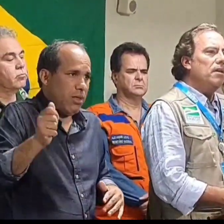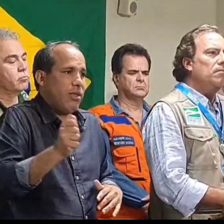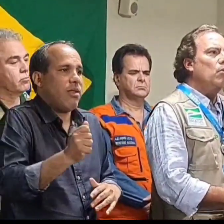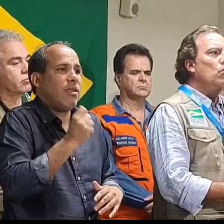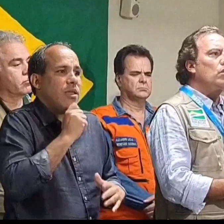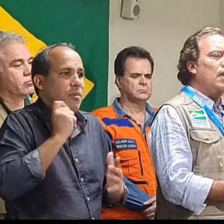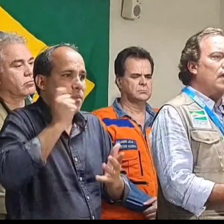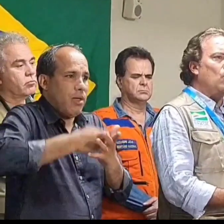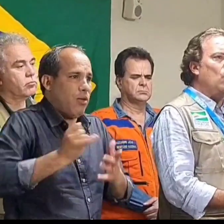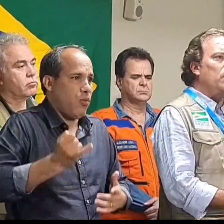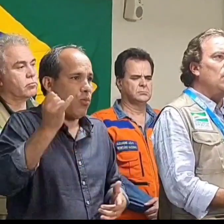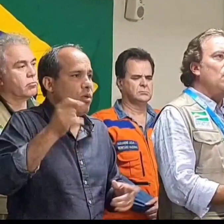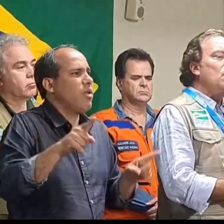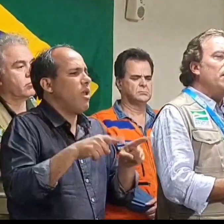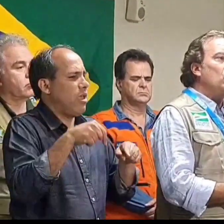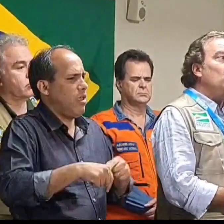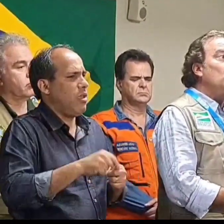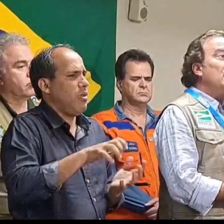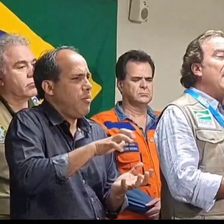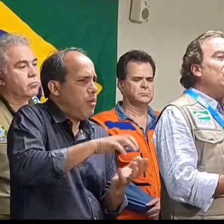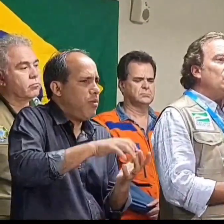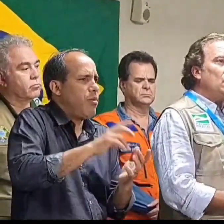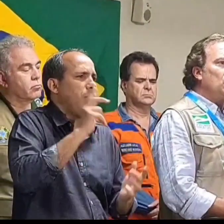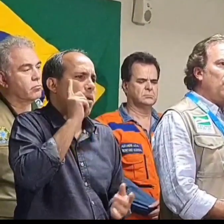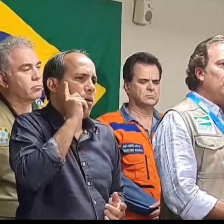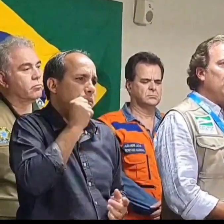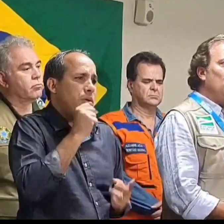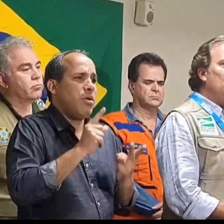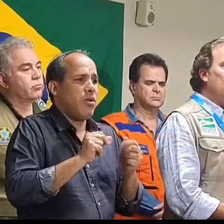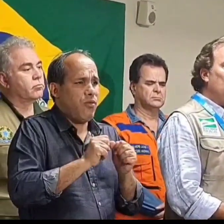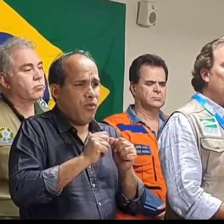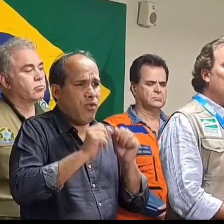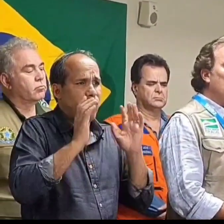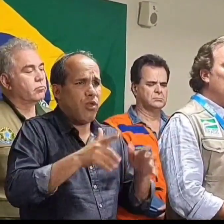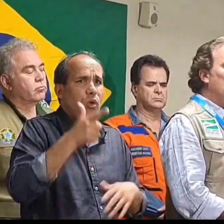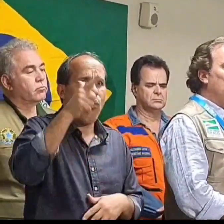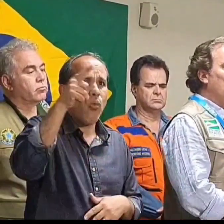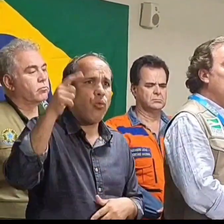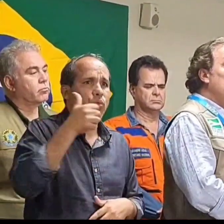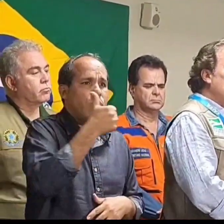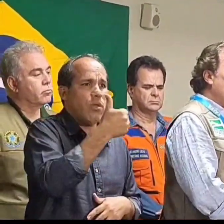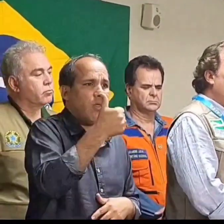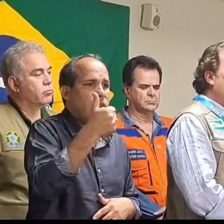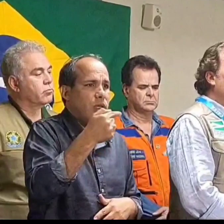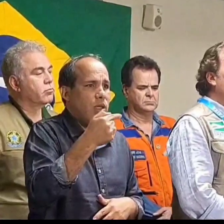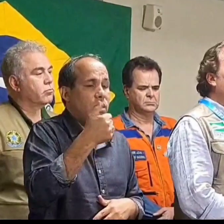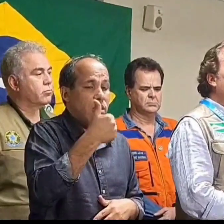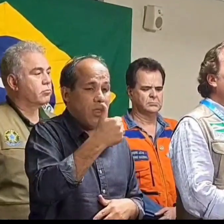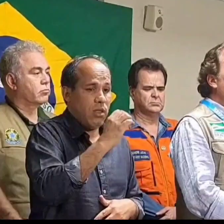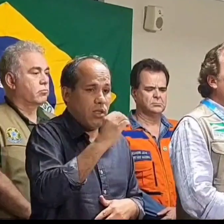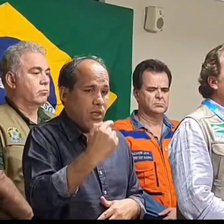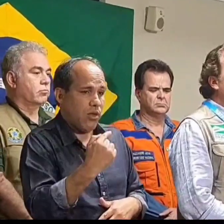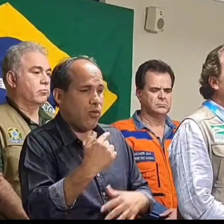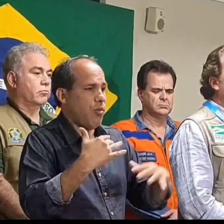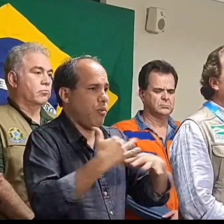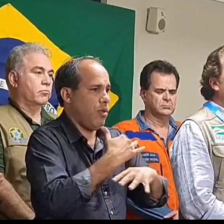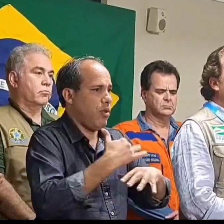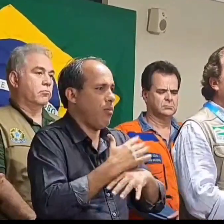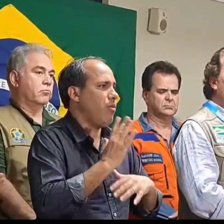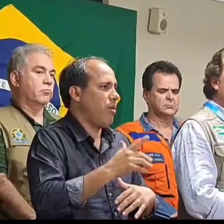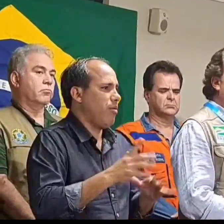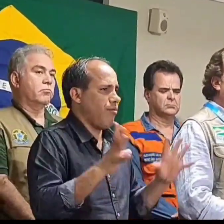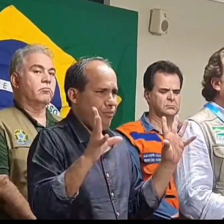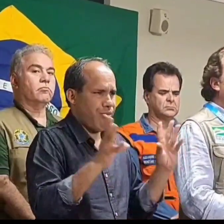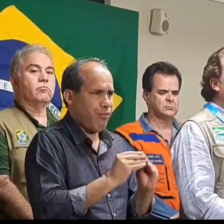em Pernambuco, em Alagoas, mas como já estamos fazendo em 107 municípios. Para finalizar, a gente